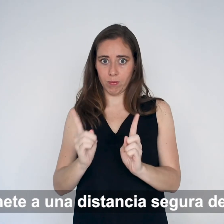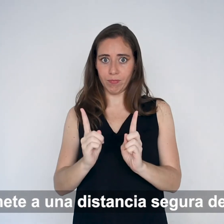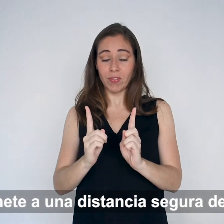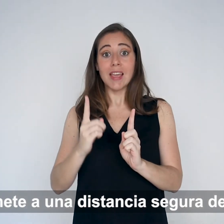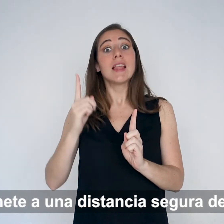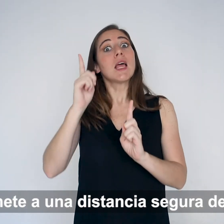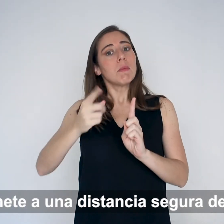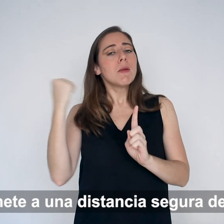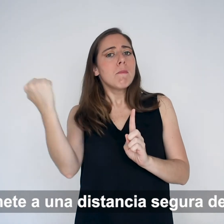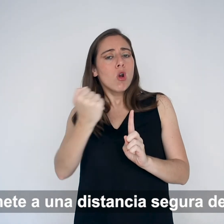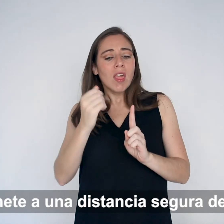segura de la gente.